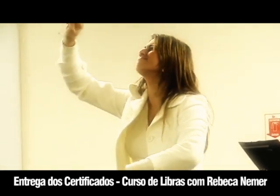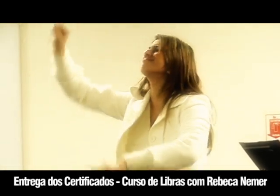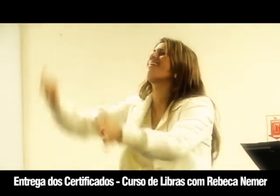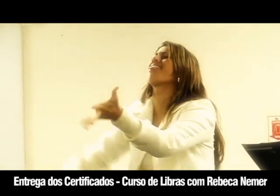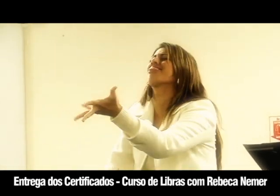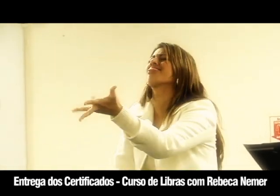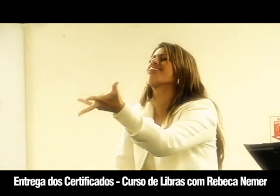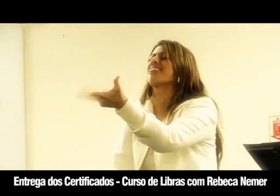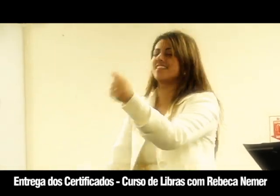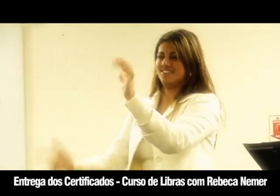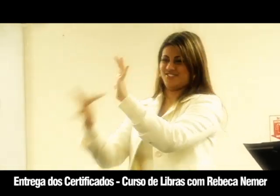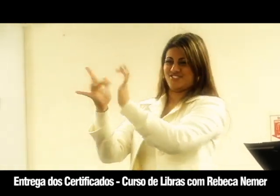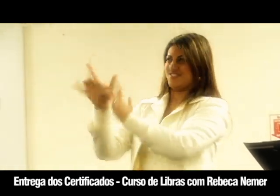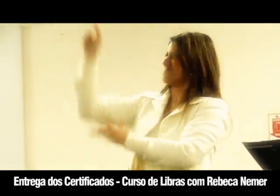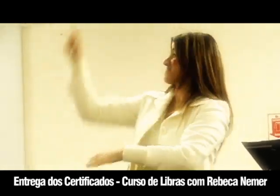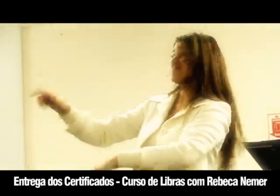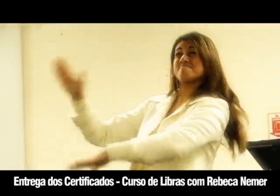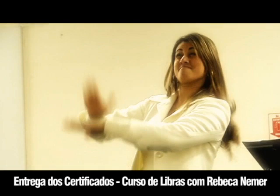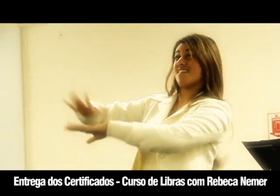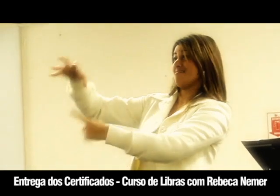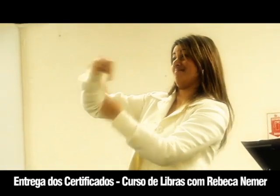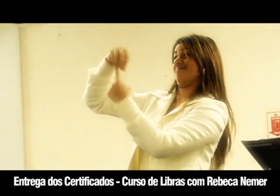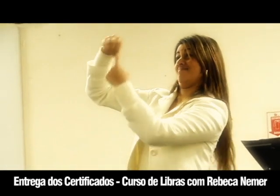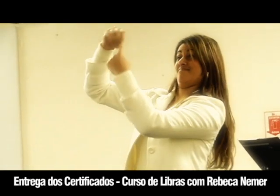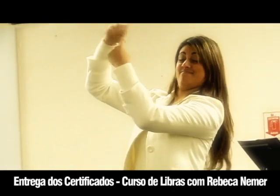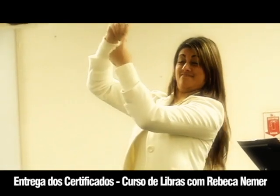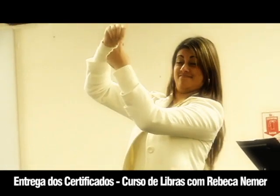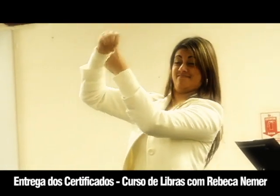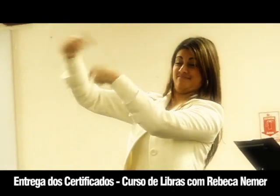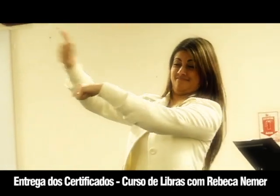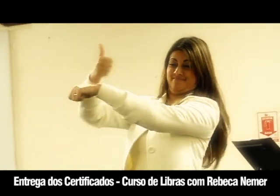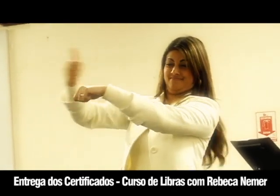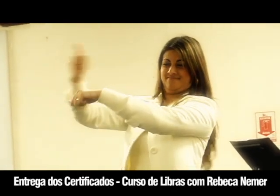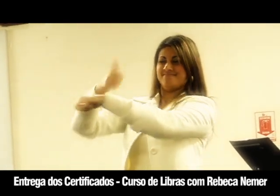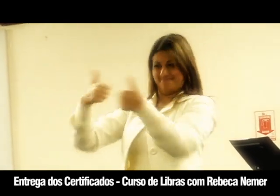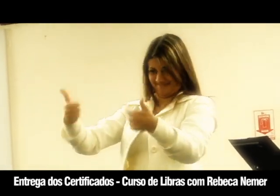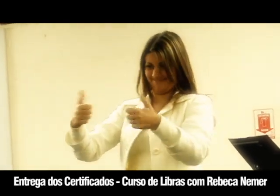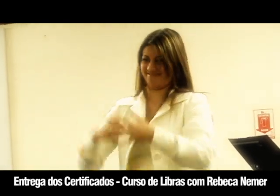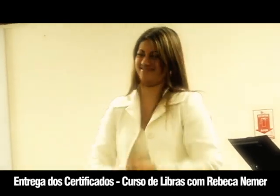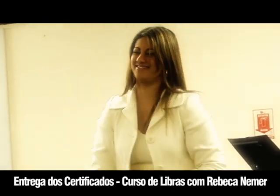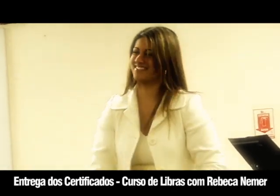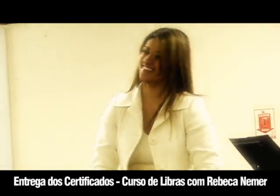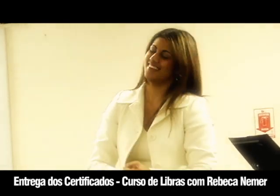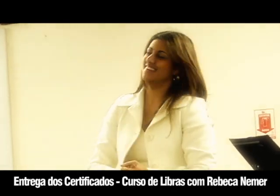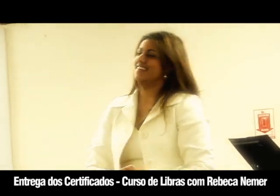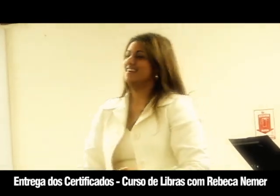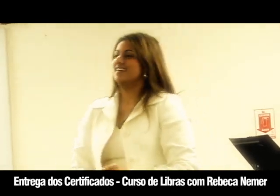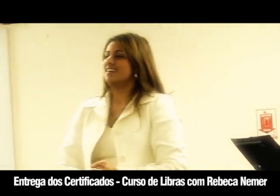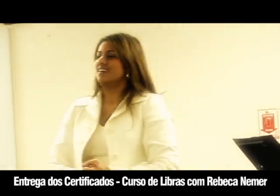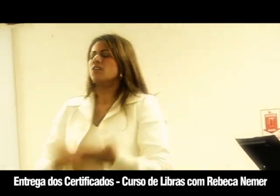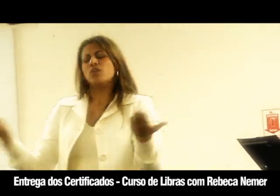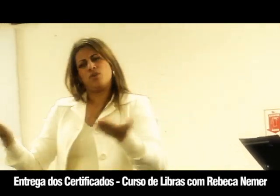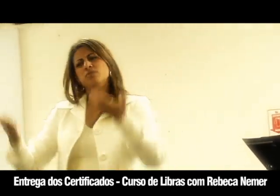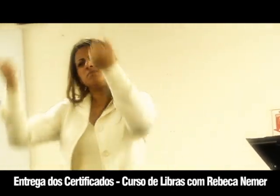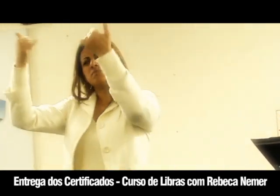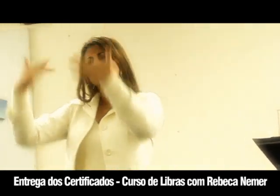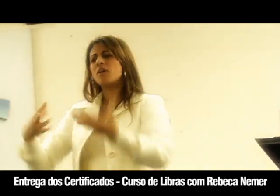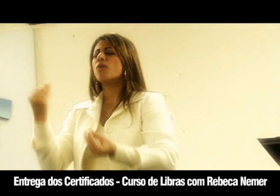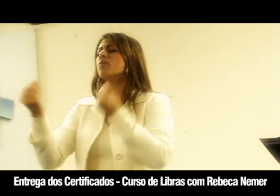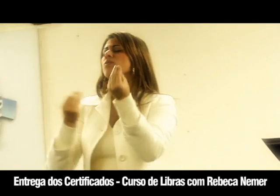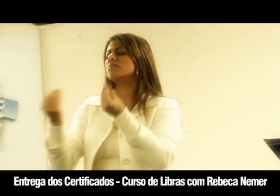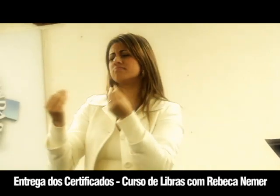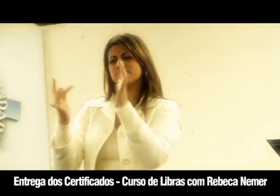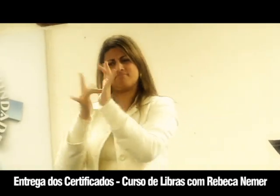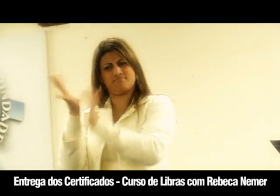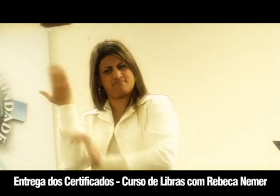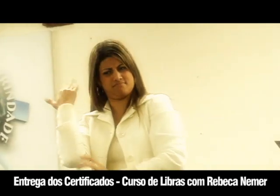Jamais. Cristo é único, Cristo é incomparável. Então quero falar hoje à noite sobre a sua morte, o que aconteceu